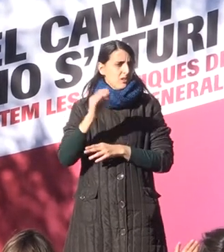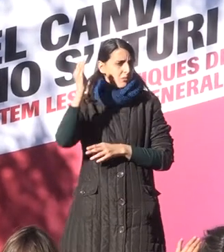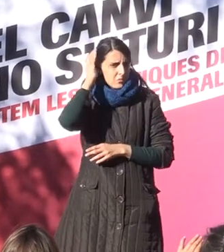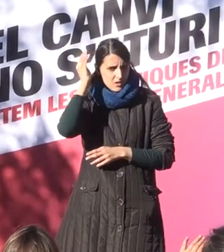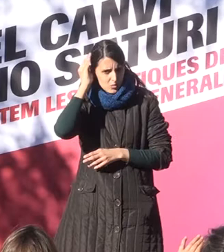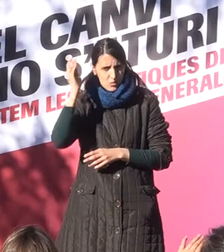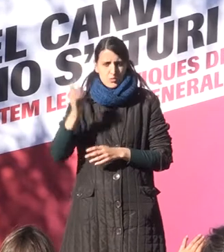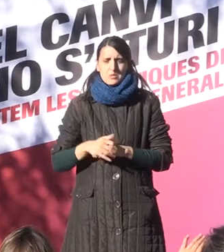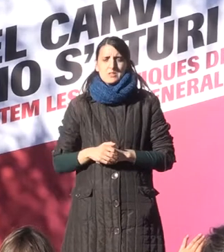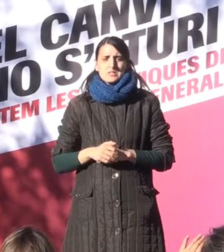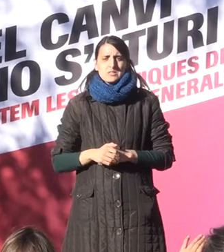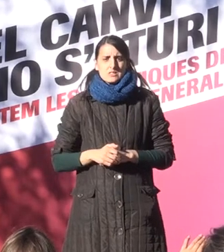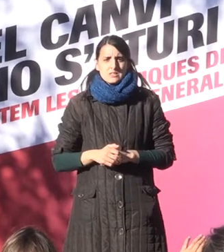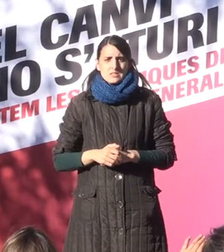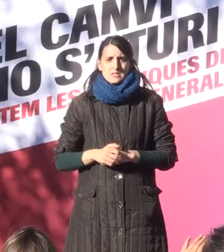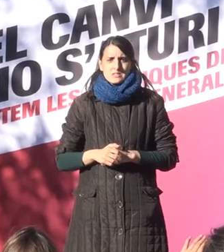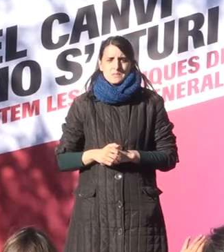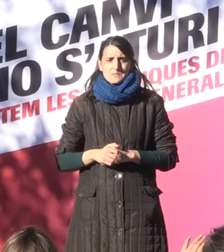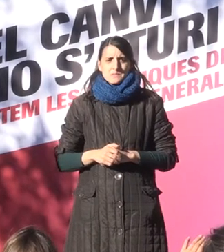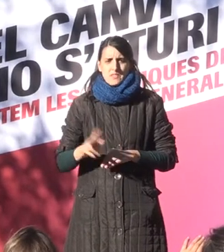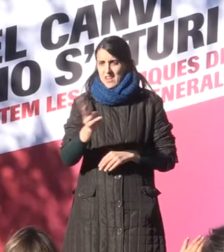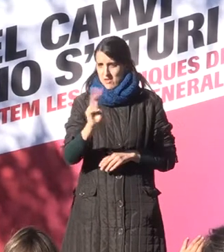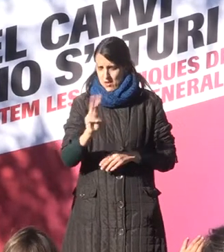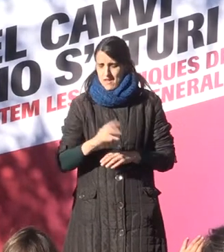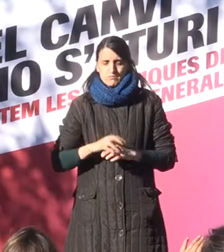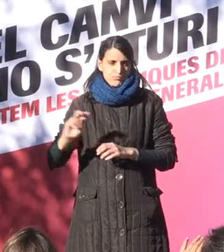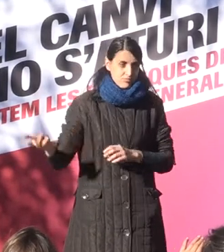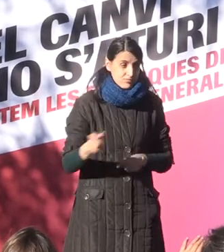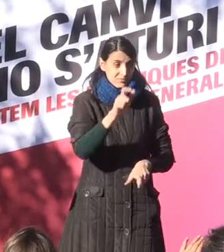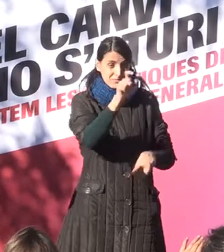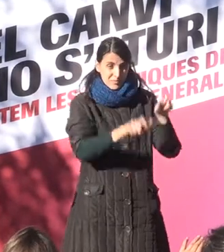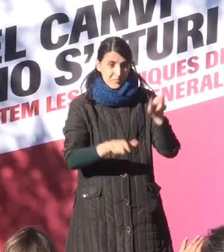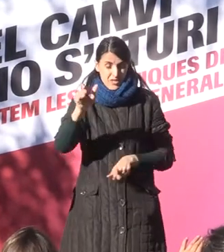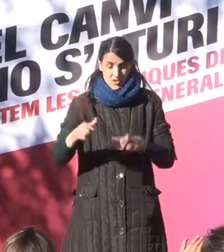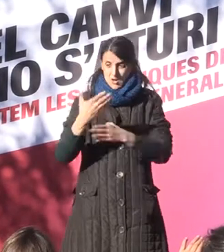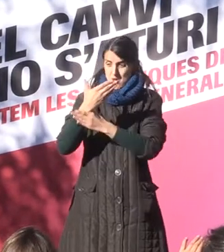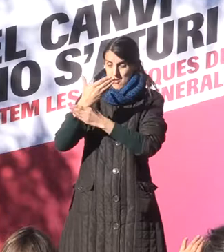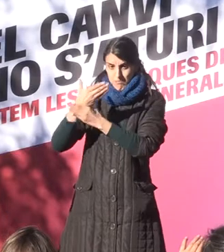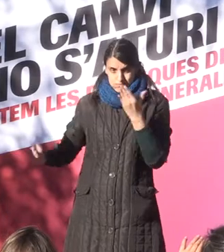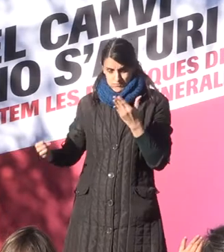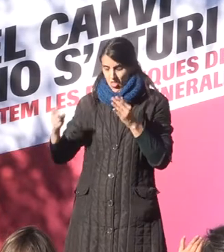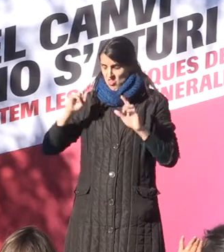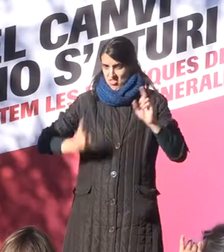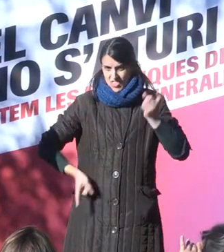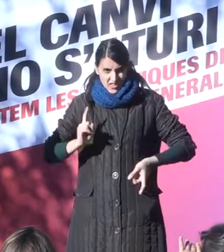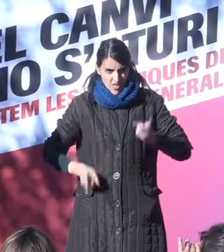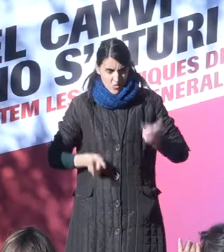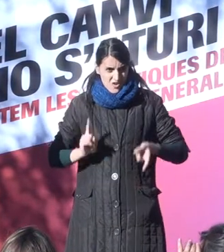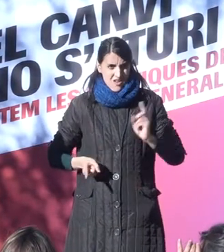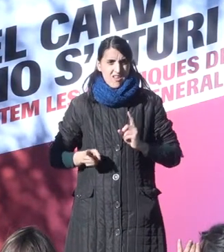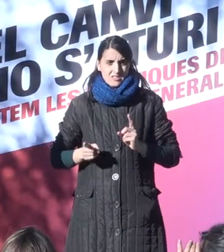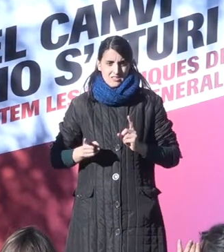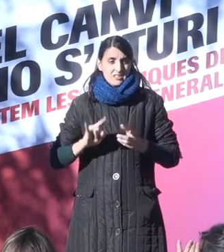como decía gerardo que han venido aquí huyendo de las dictaduras huyendo de este plan